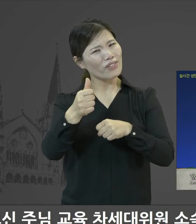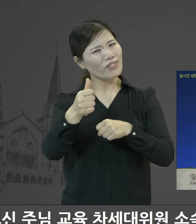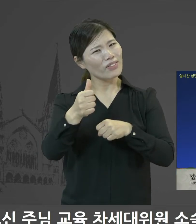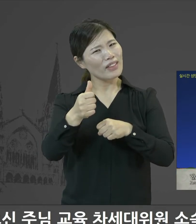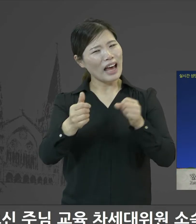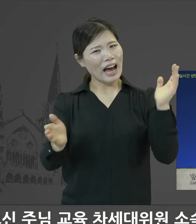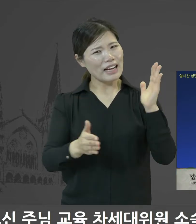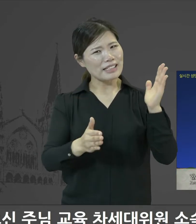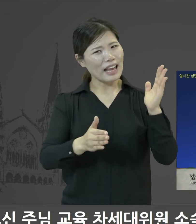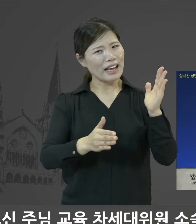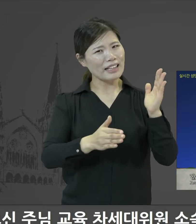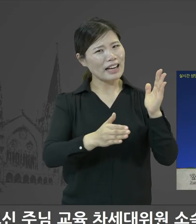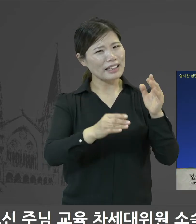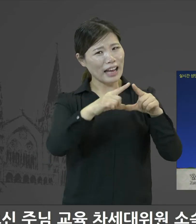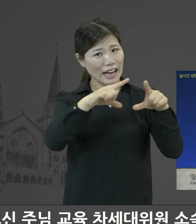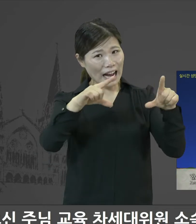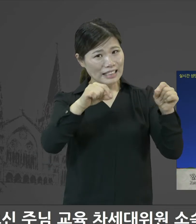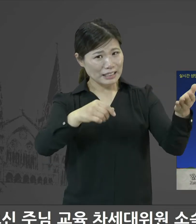카드를 받았습니다.